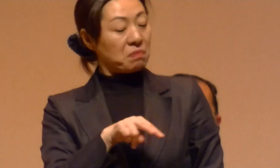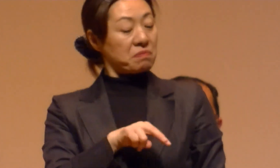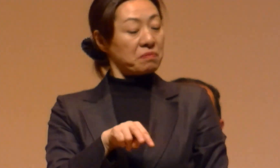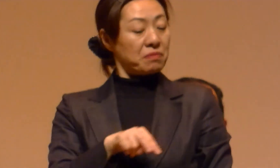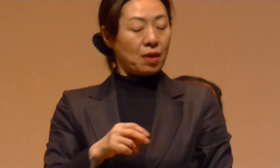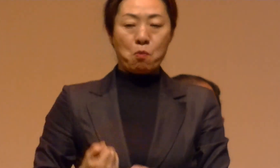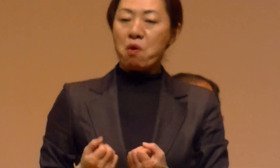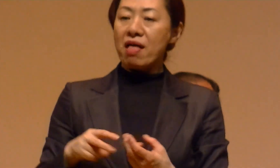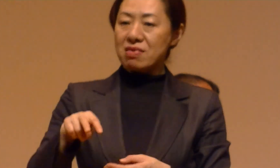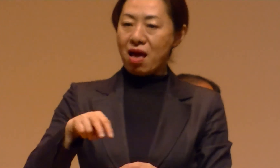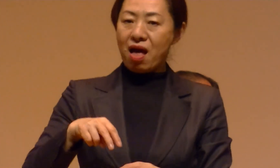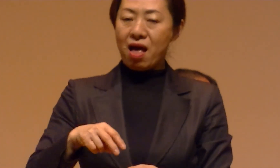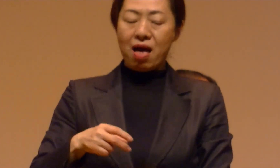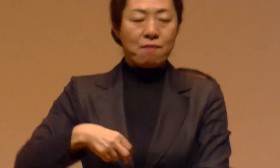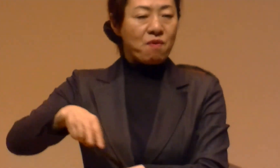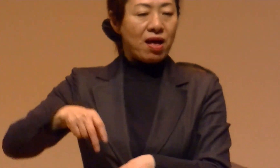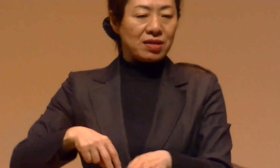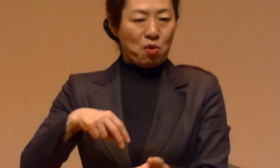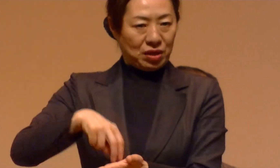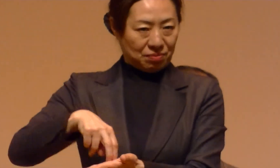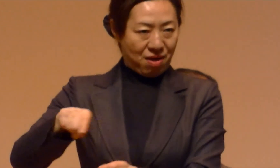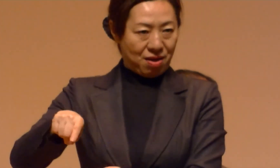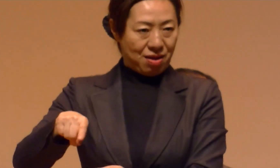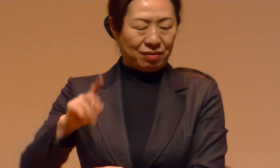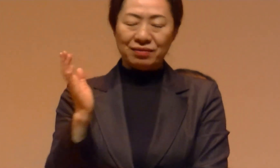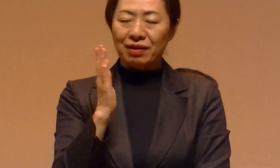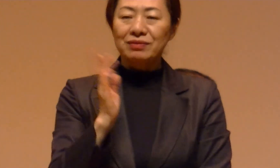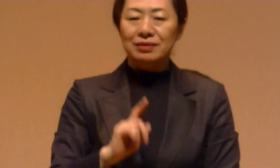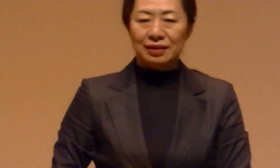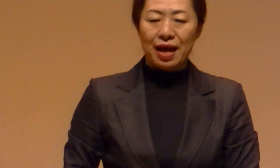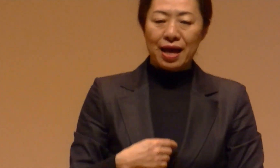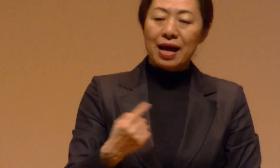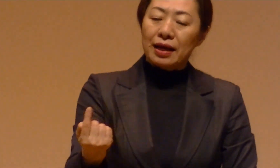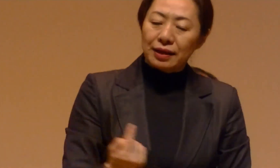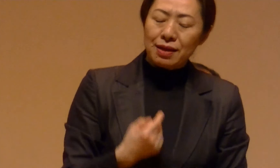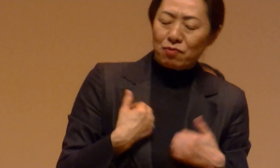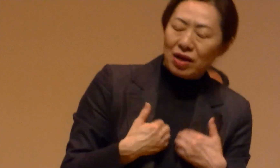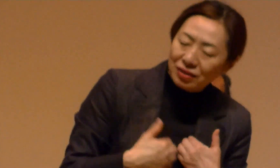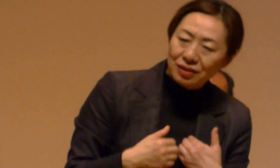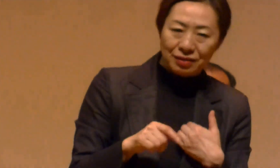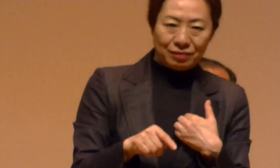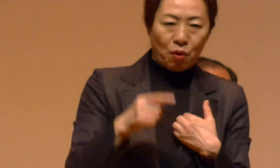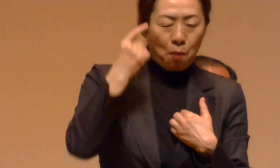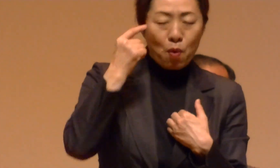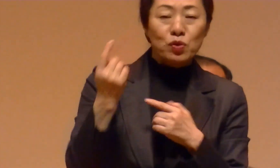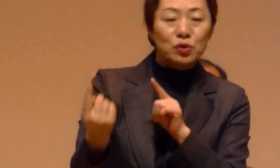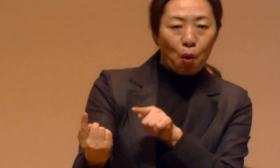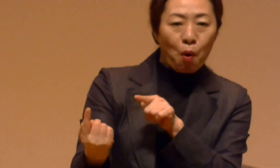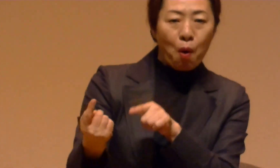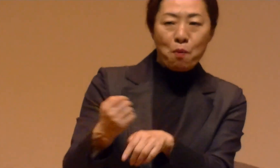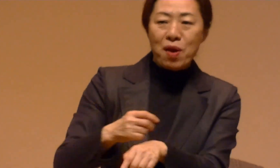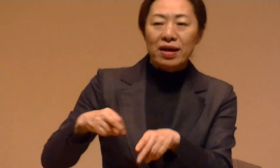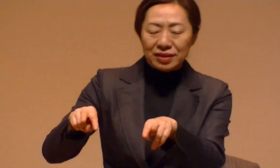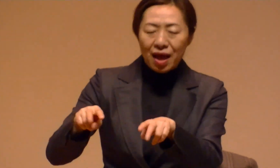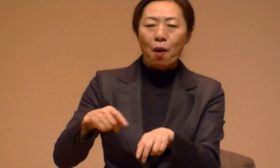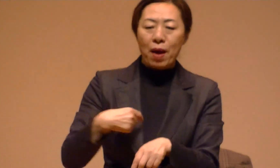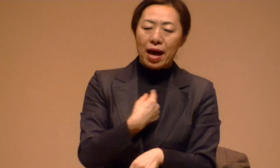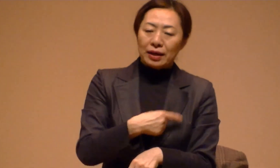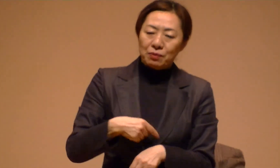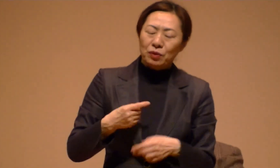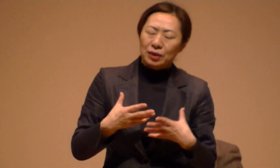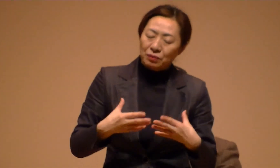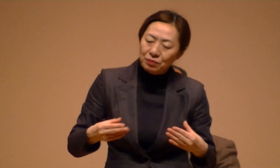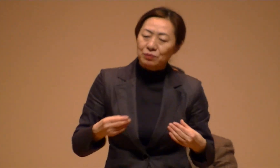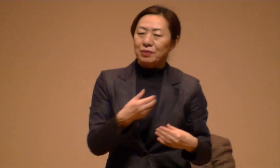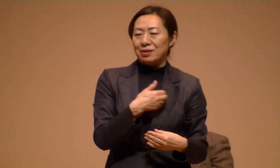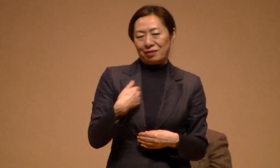人、来て嬉しいと思うのは心を安心してさらけ出せる人、心がくつろげる人だそうです